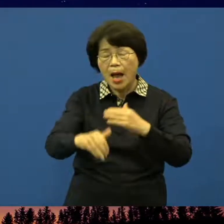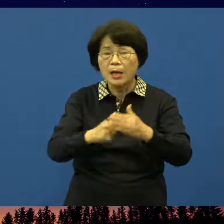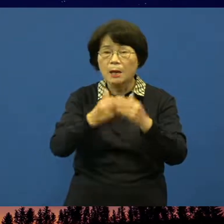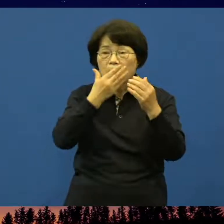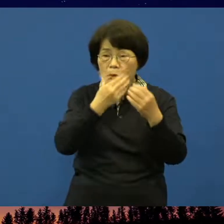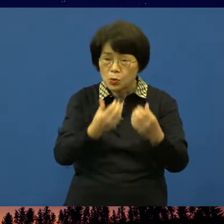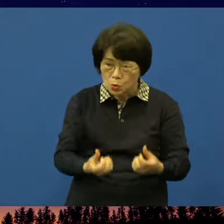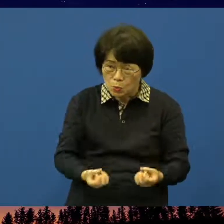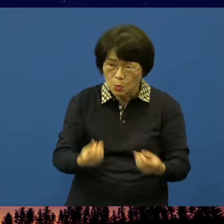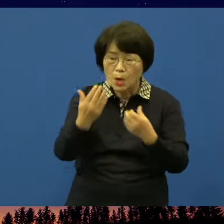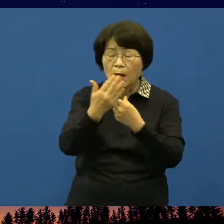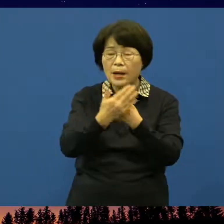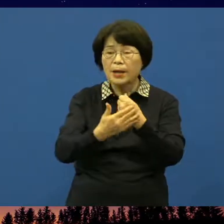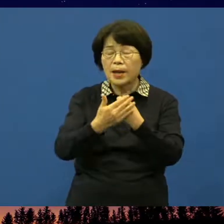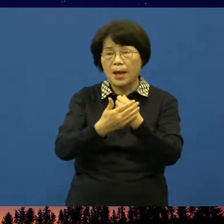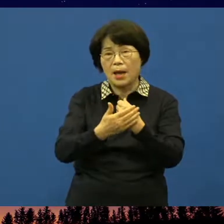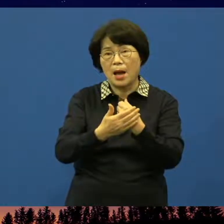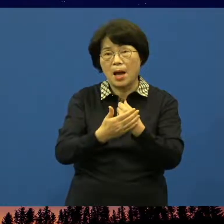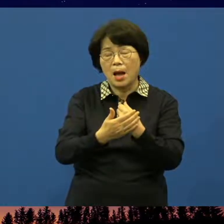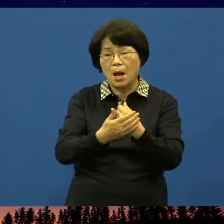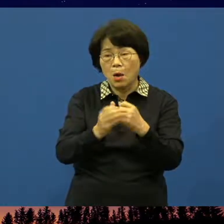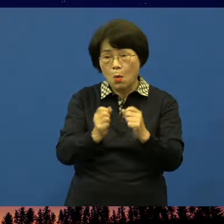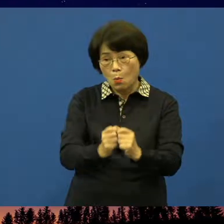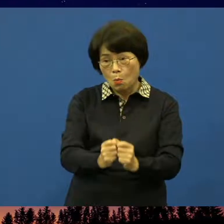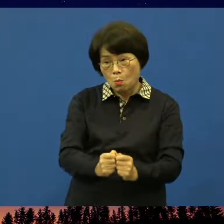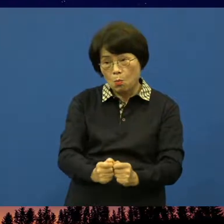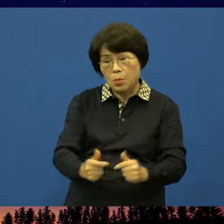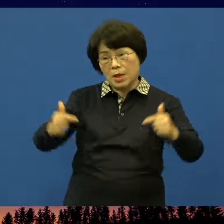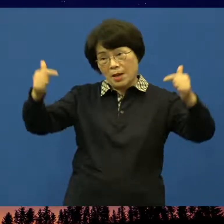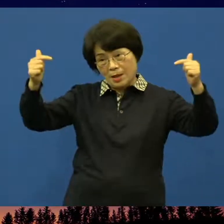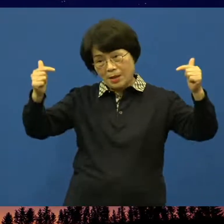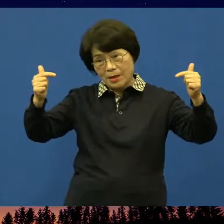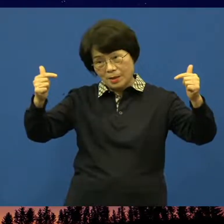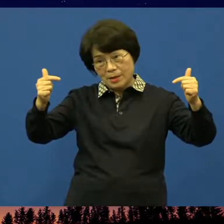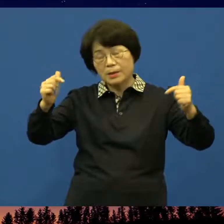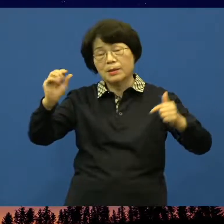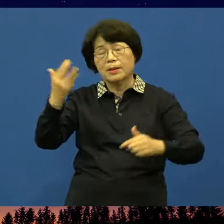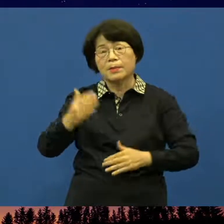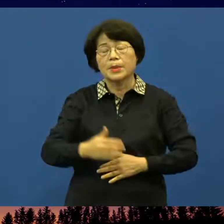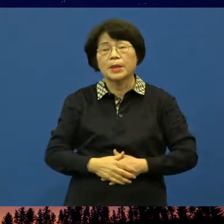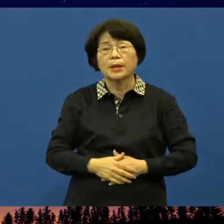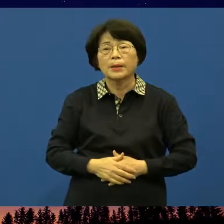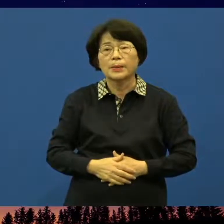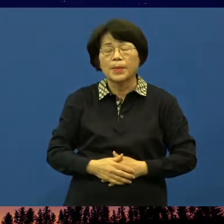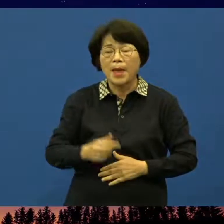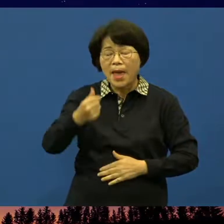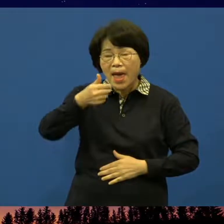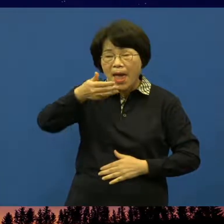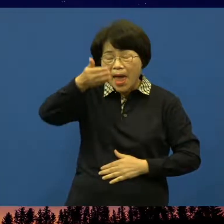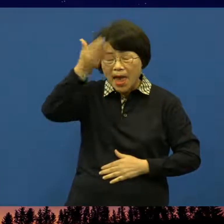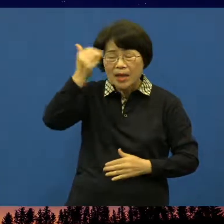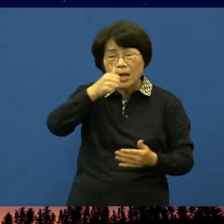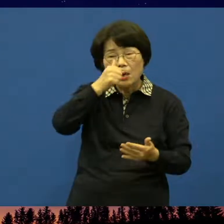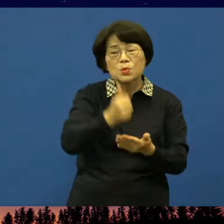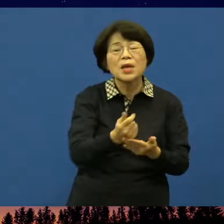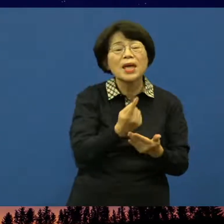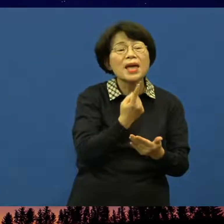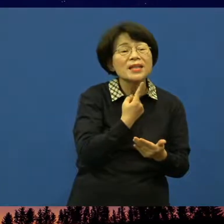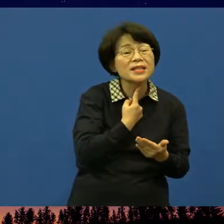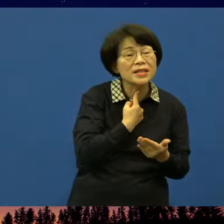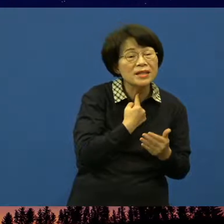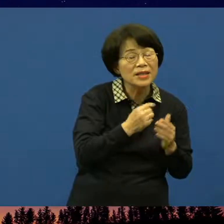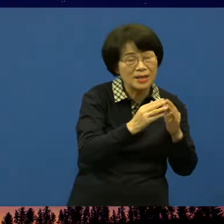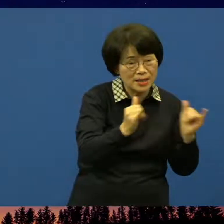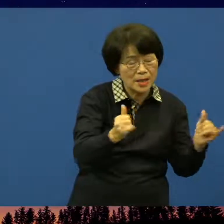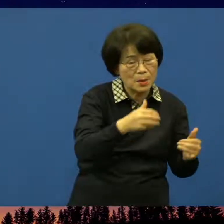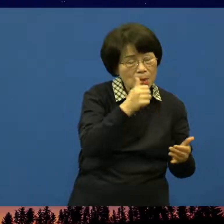그 은혜들이 이렇게 극대화되는, 맥시마이즈 되는 역사예요. 옛날에는 죄를 짓던 우리의 인생의 죄